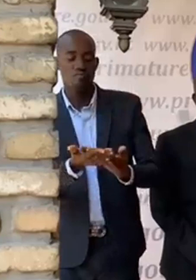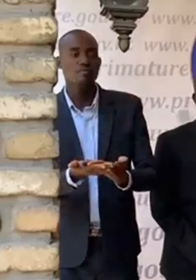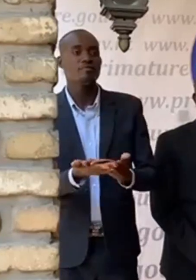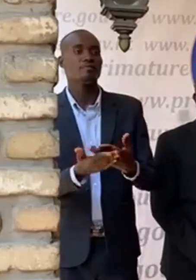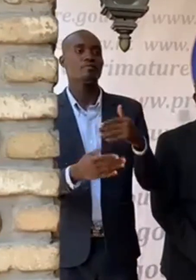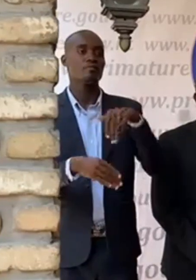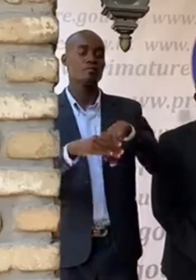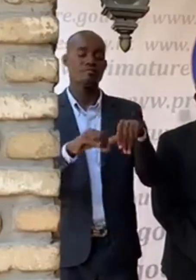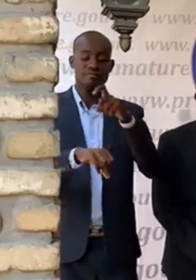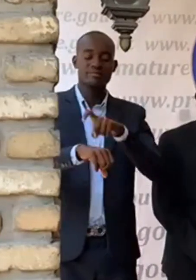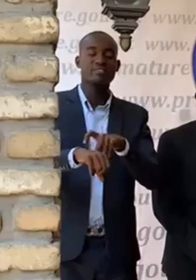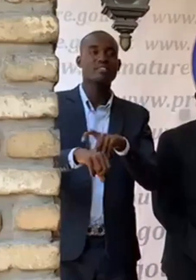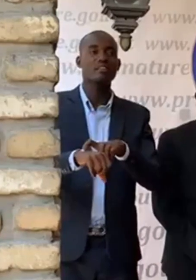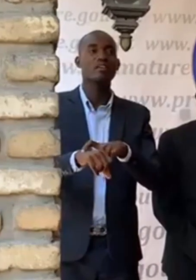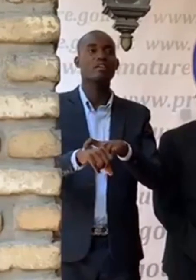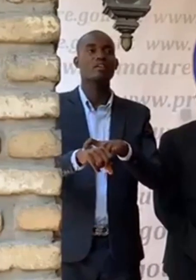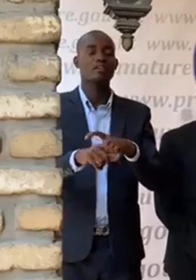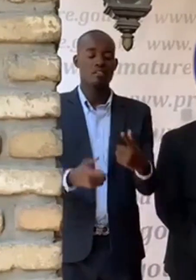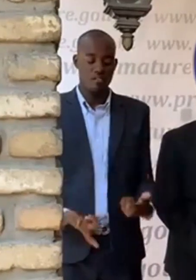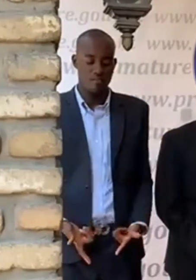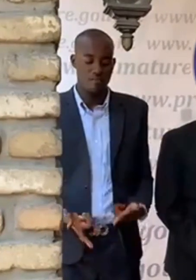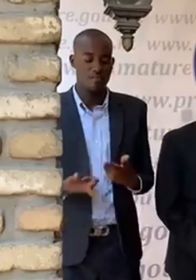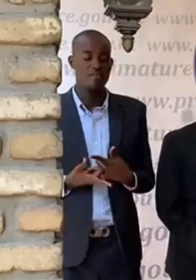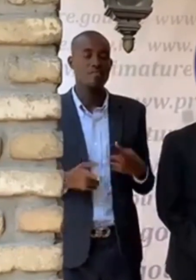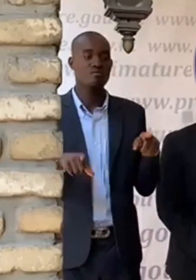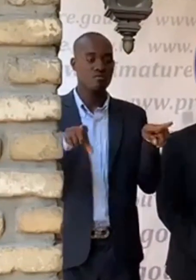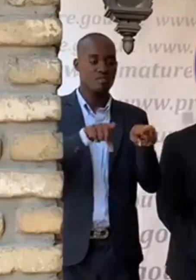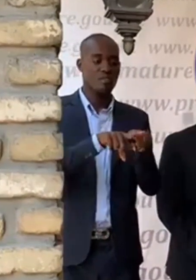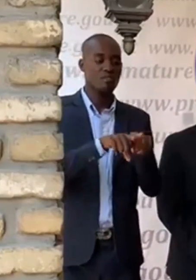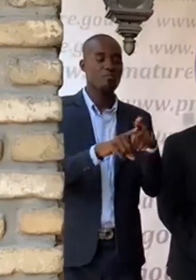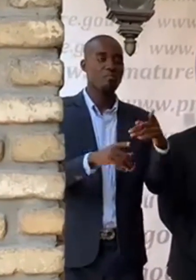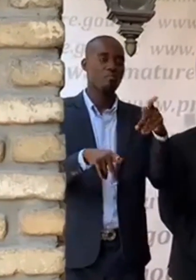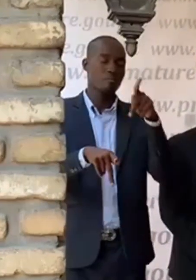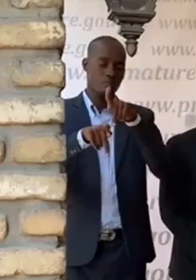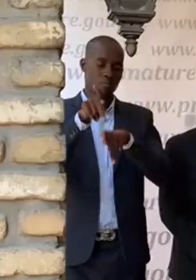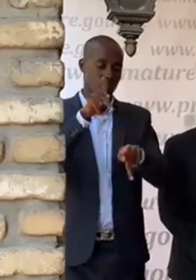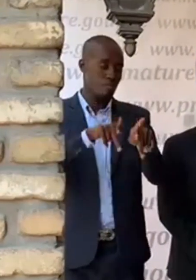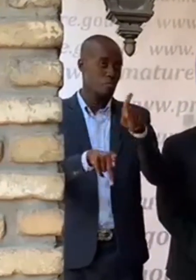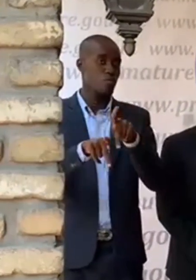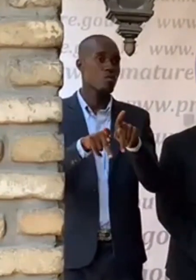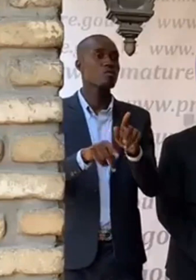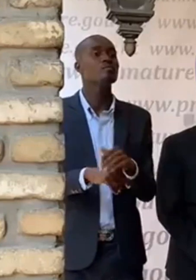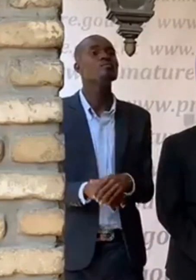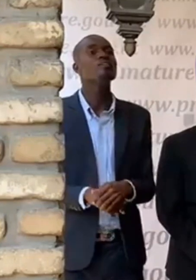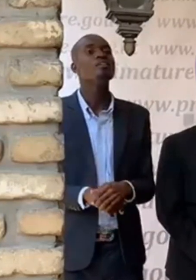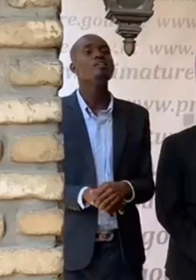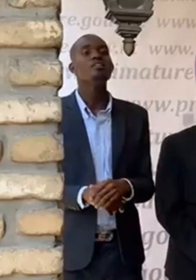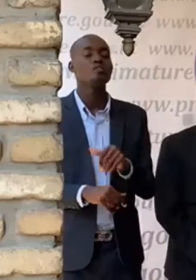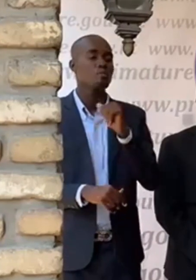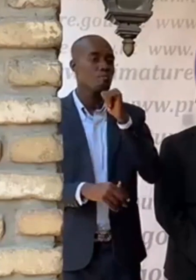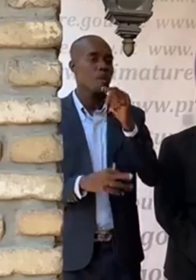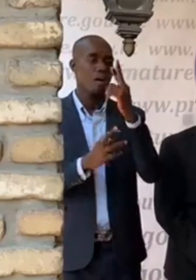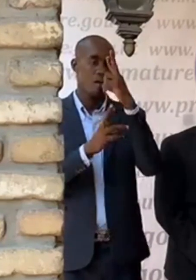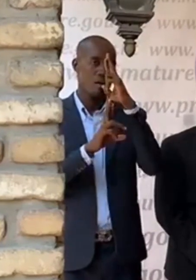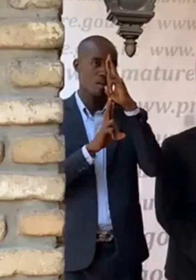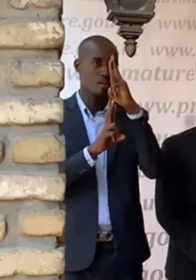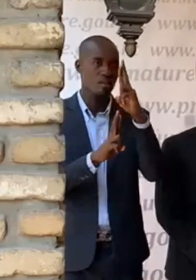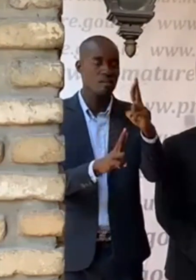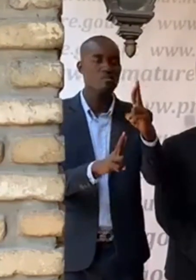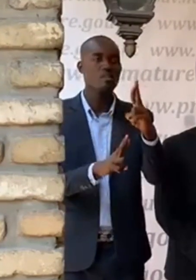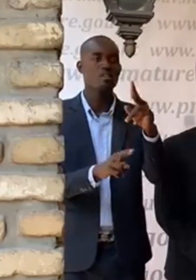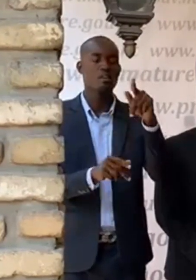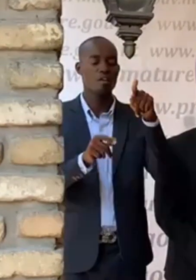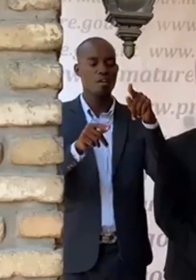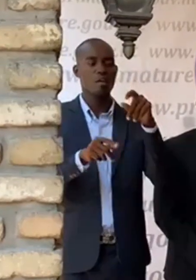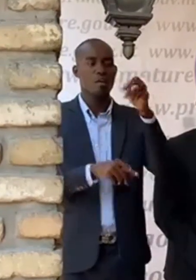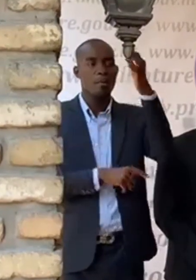une façon pour le cas montrer que lui-même n'est pas vraiment inquiété des démissions premier ministre. Mais